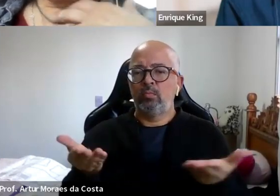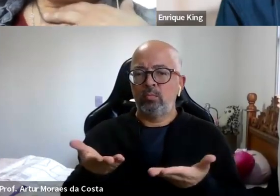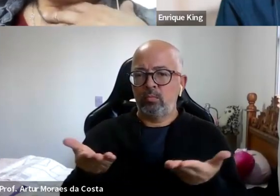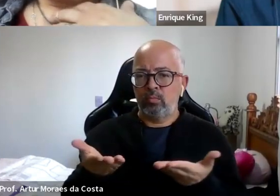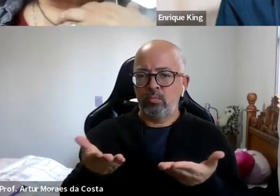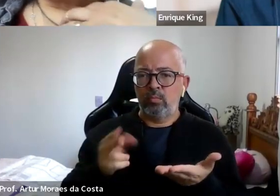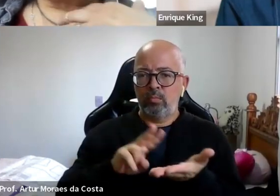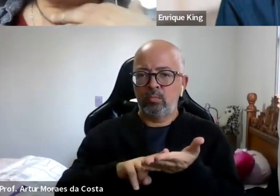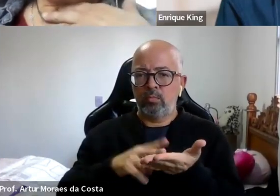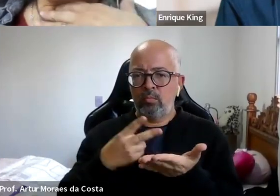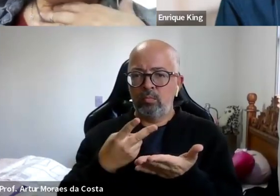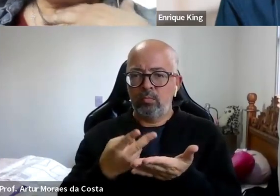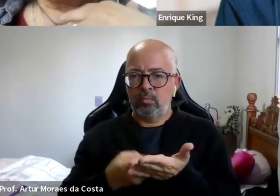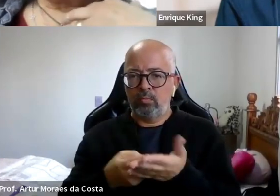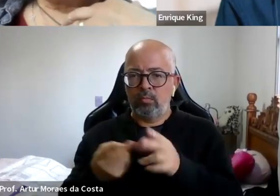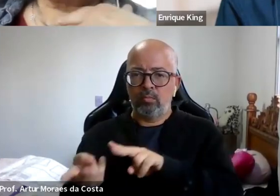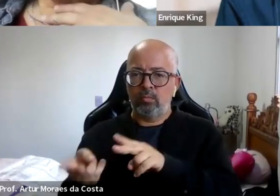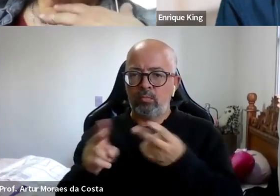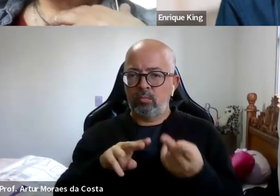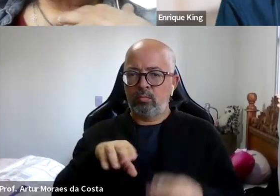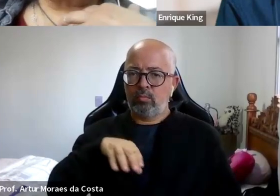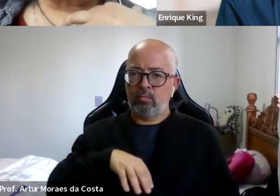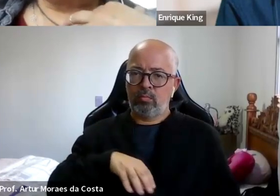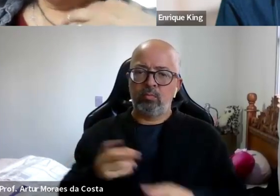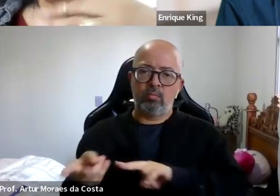hac la traducción a